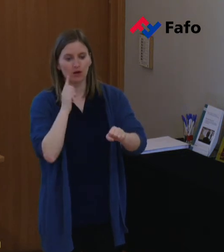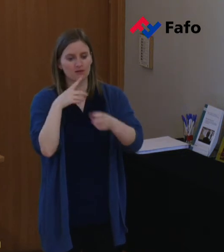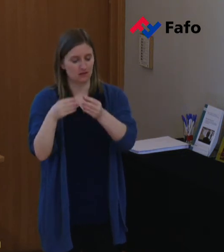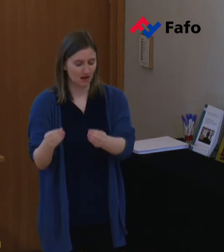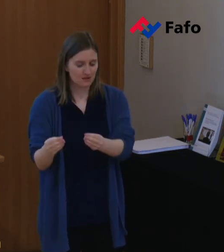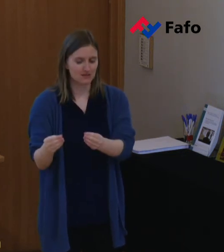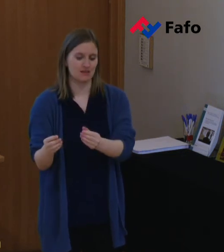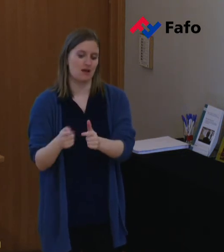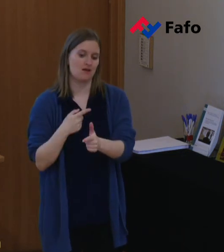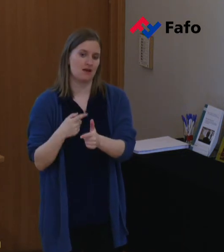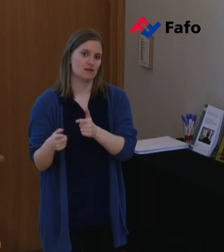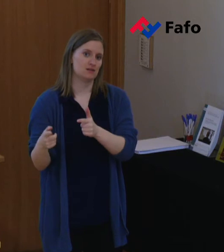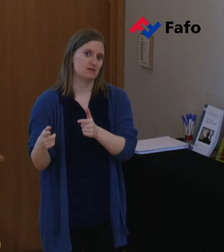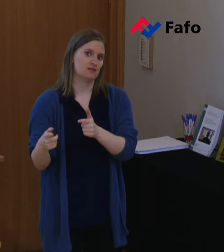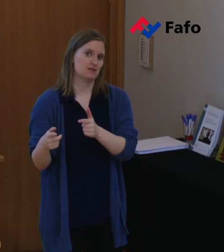eller at